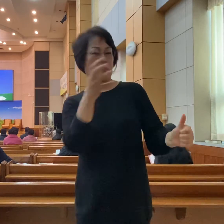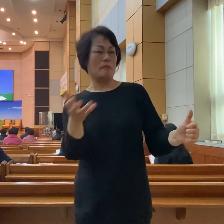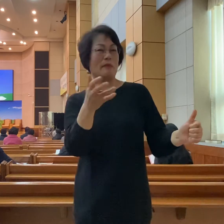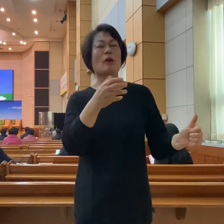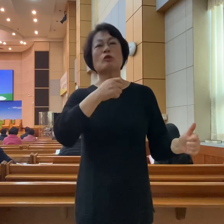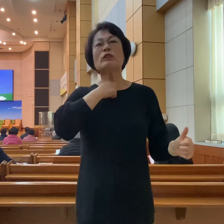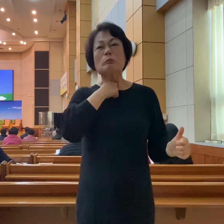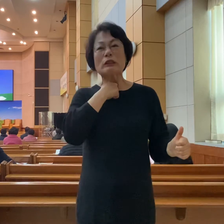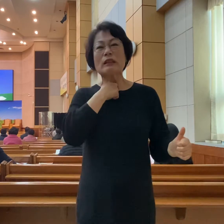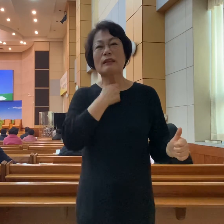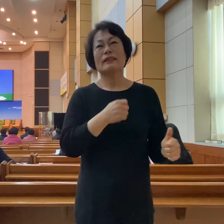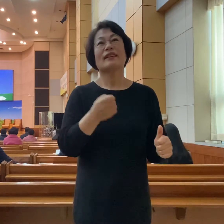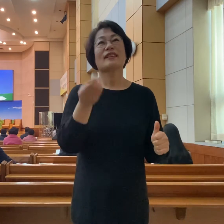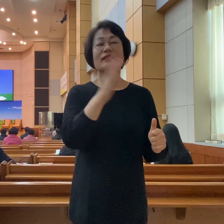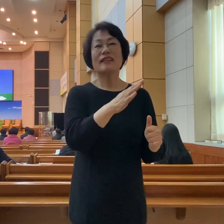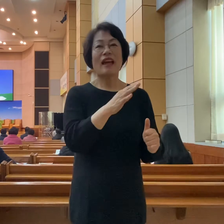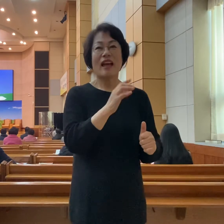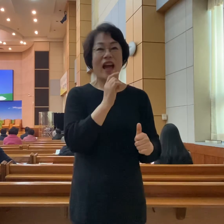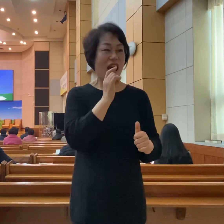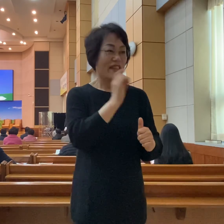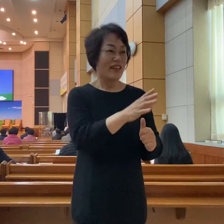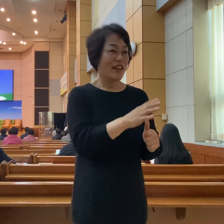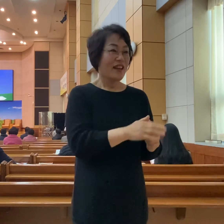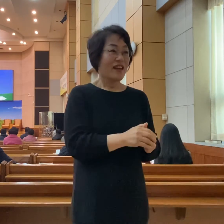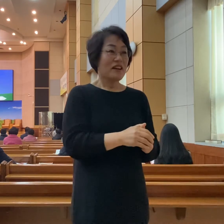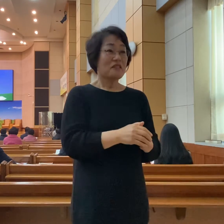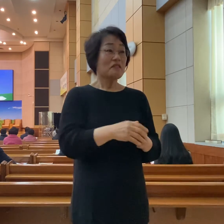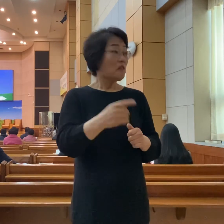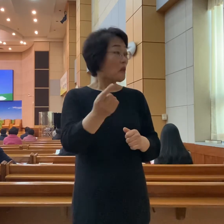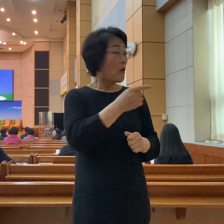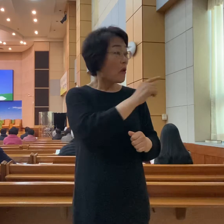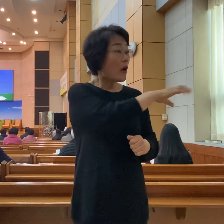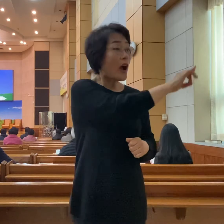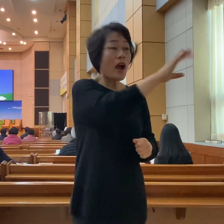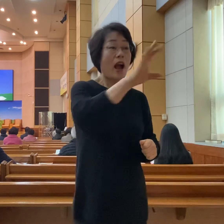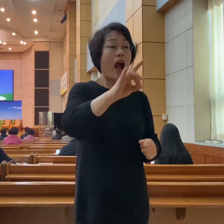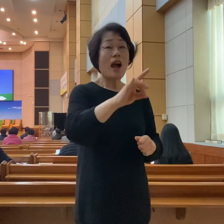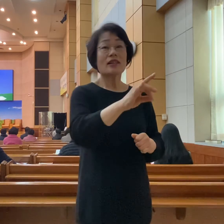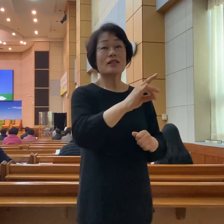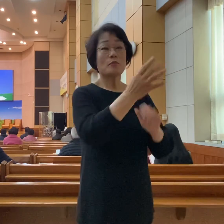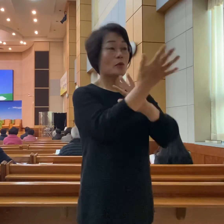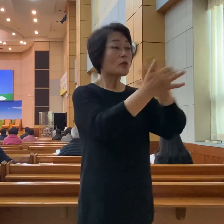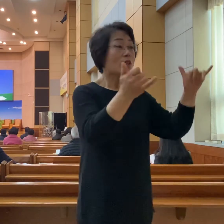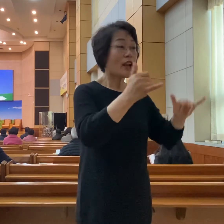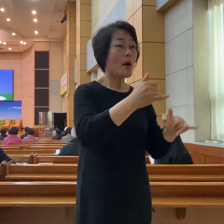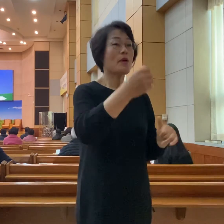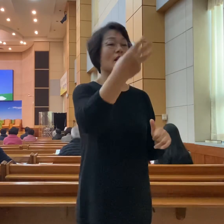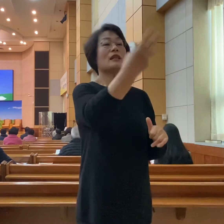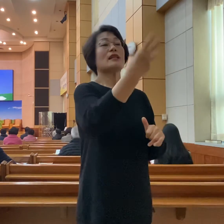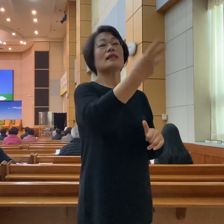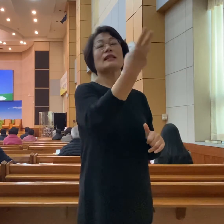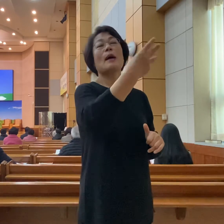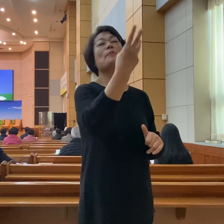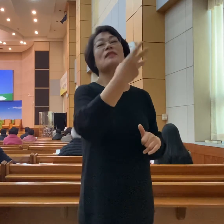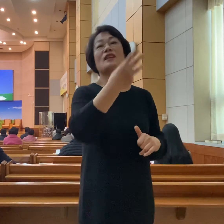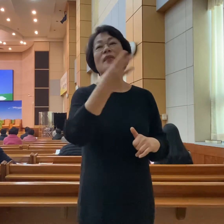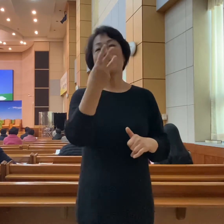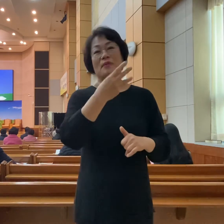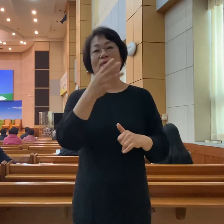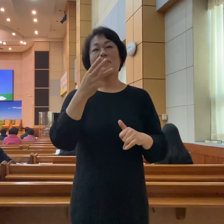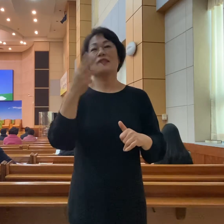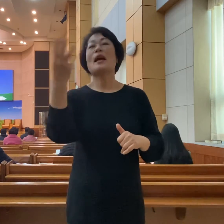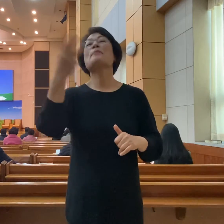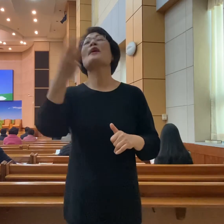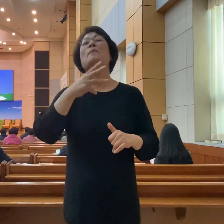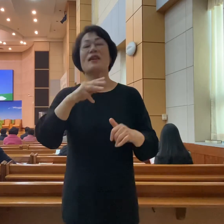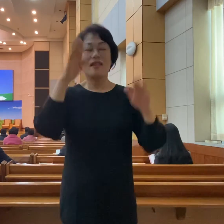108배를. 그런데 보니까 어떤 사람은 3000배를 하네. 번뇌가 108이 아니고 3000까지 간다는